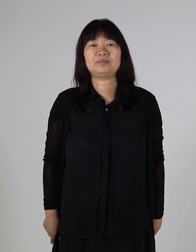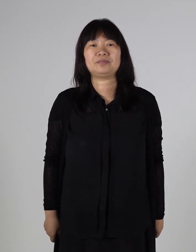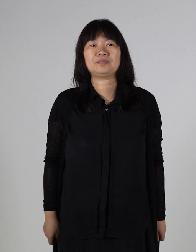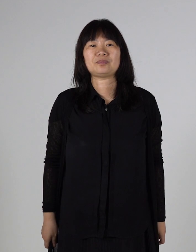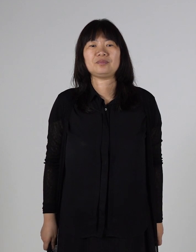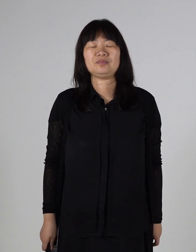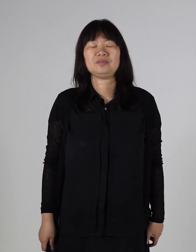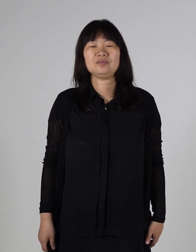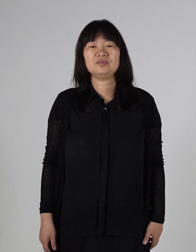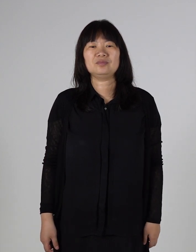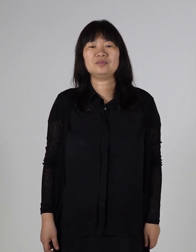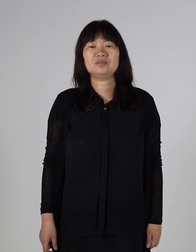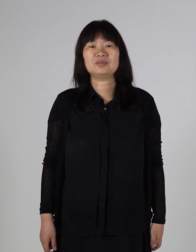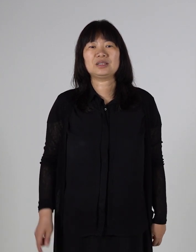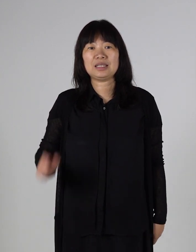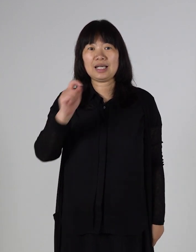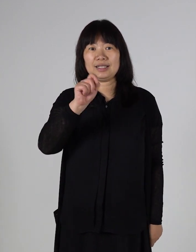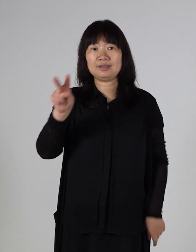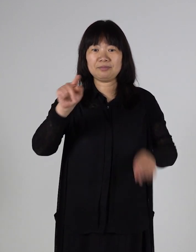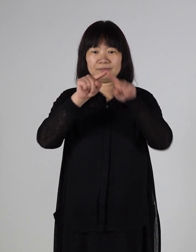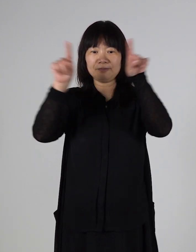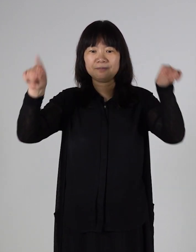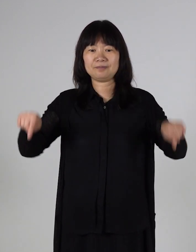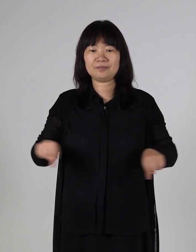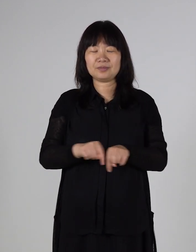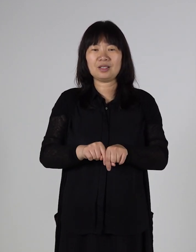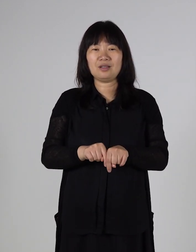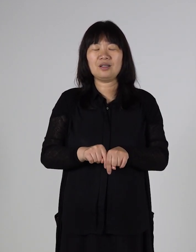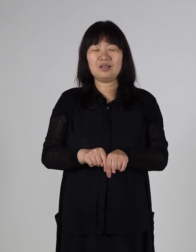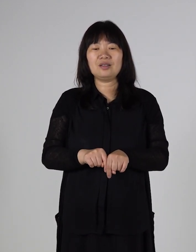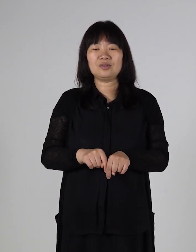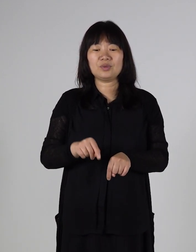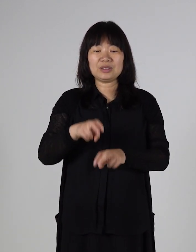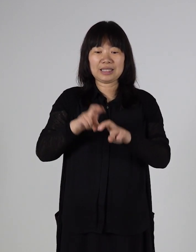우리 모니터로 또 현장에서 예배 드리는 분들은